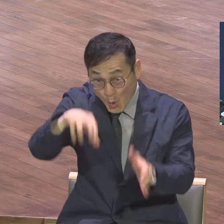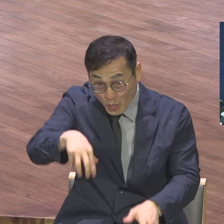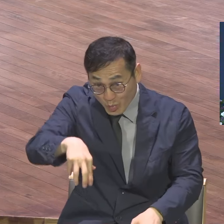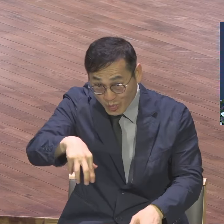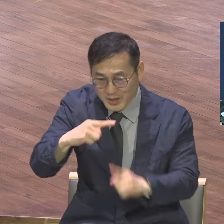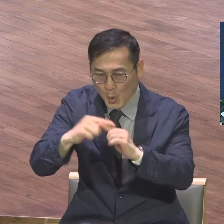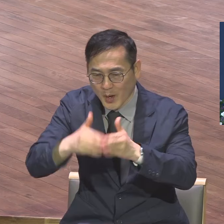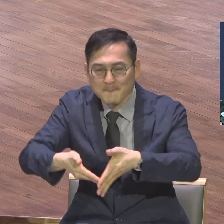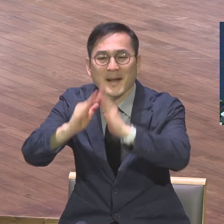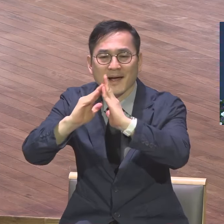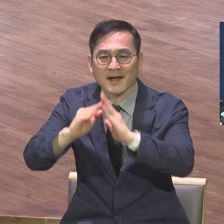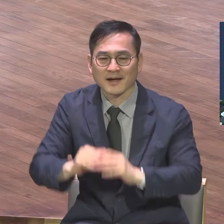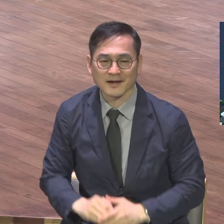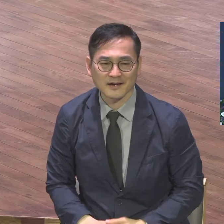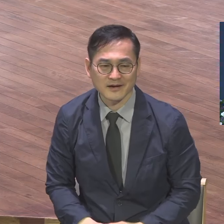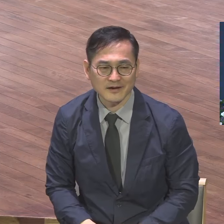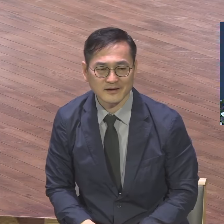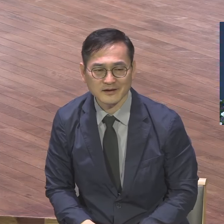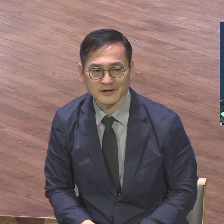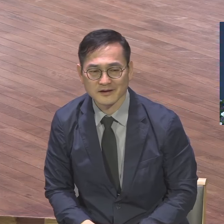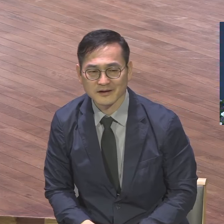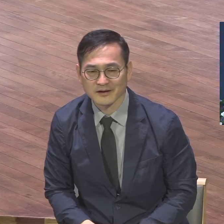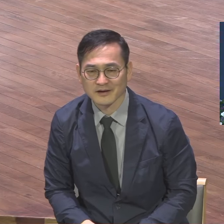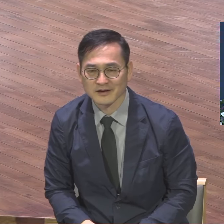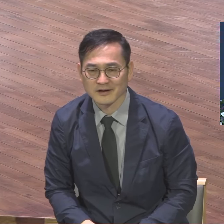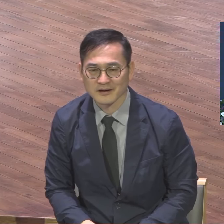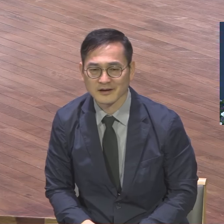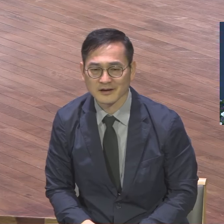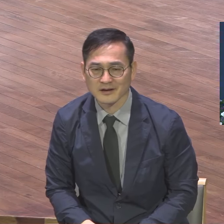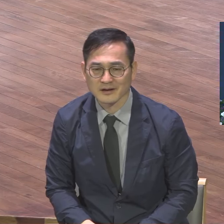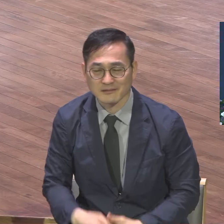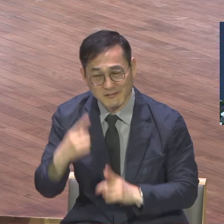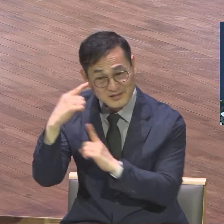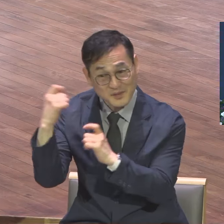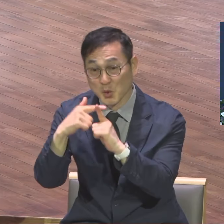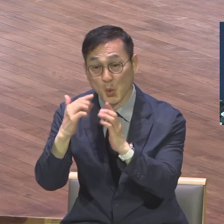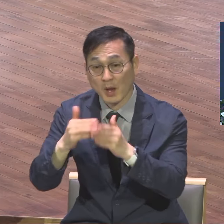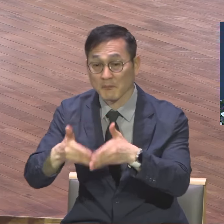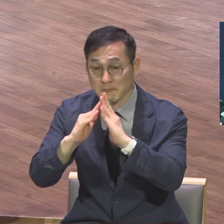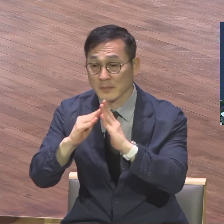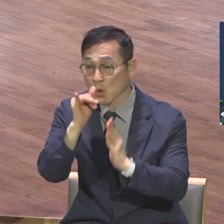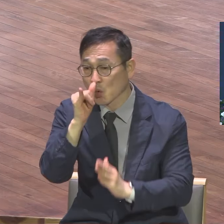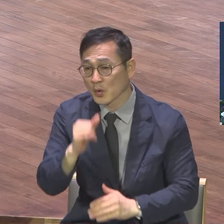모자이크로 오병이 물고기 두 마리 떡 다섯 개 해가지고 세우는 교회 기념교회가 있다니까요.